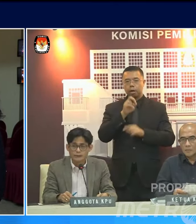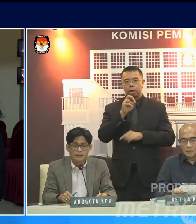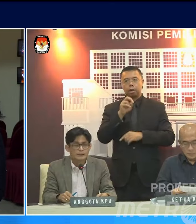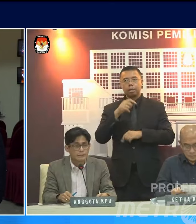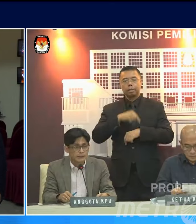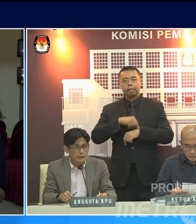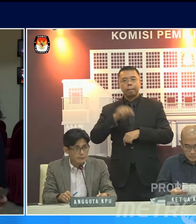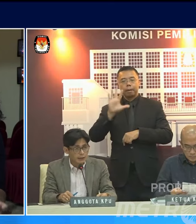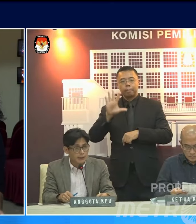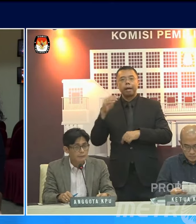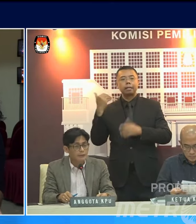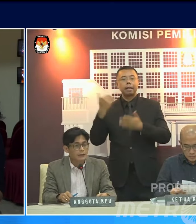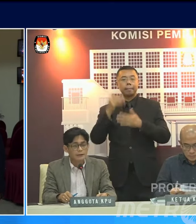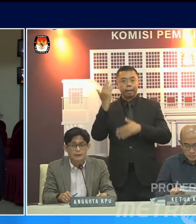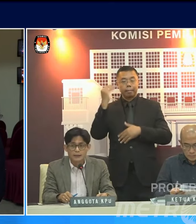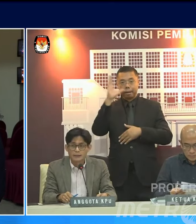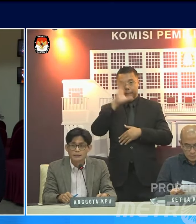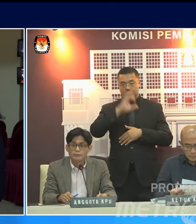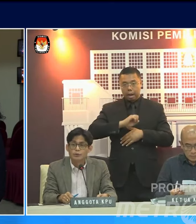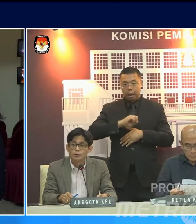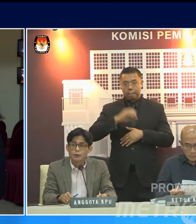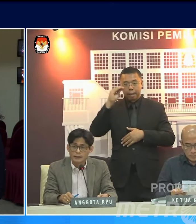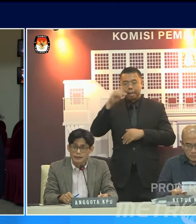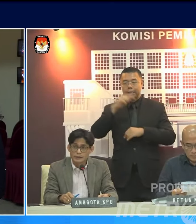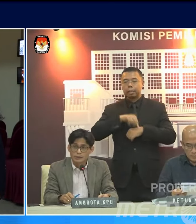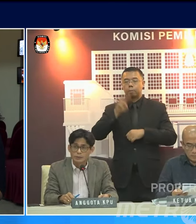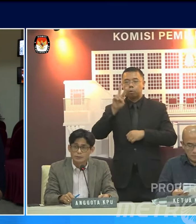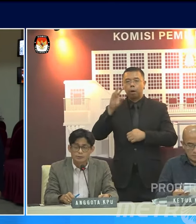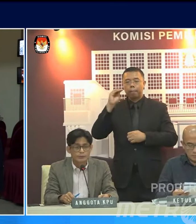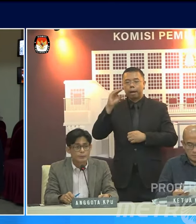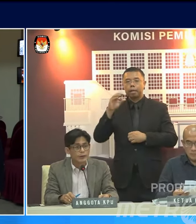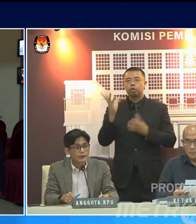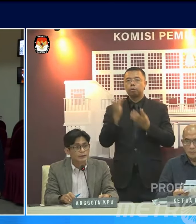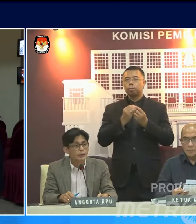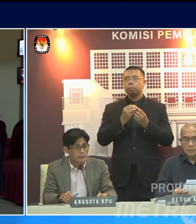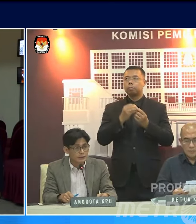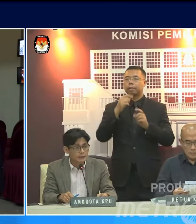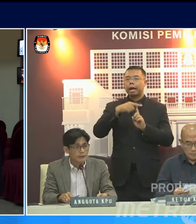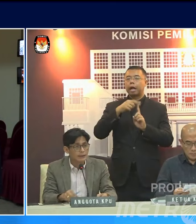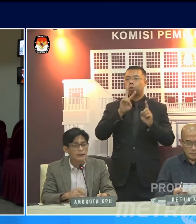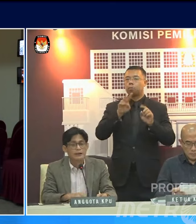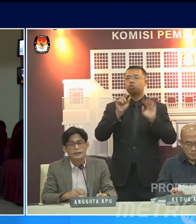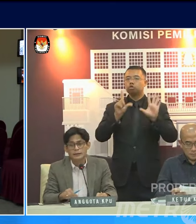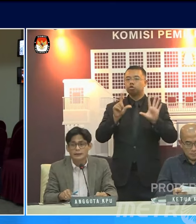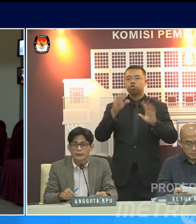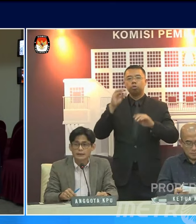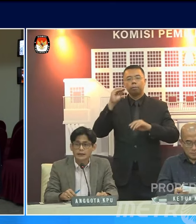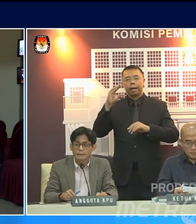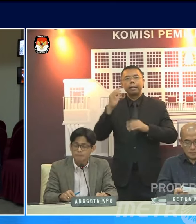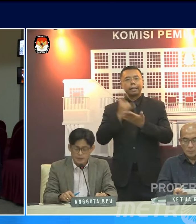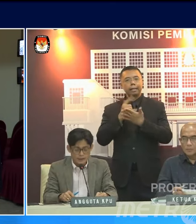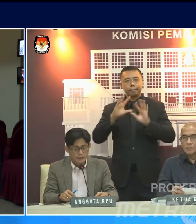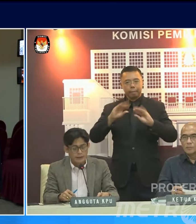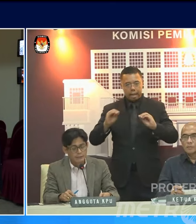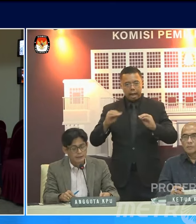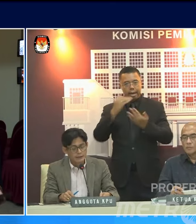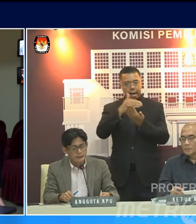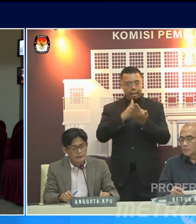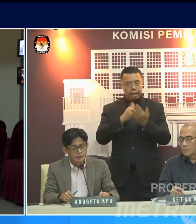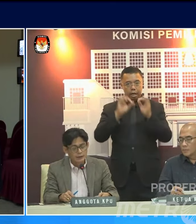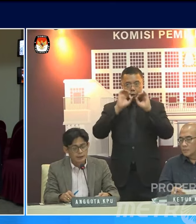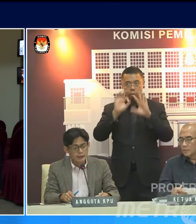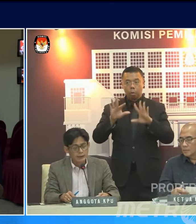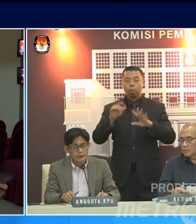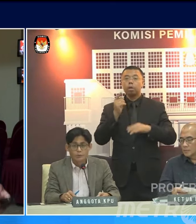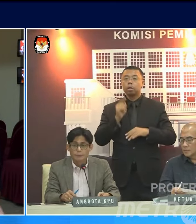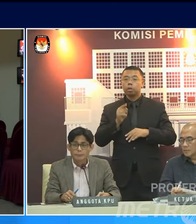suara dengan dua metode, yaitu TPS dan juga KSK atau kotak suara keliling, di mana untuk jadwalnya kotak suara keliling di Malaysia ini